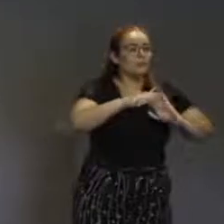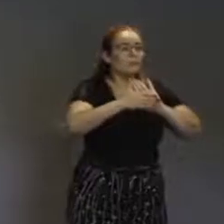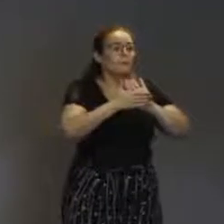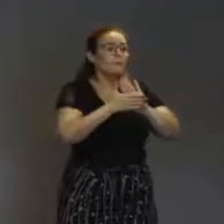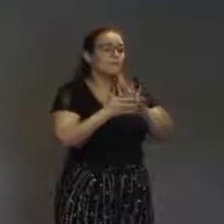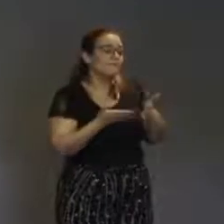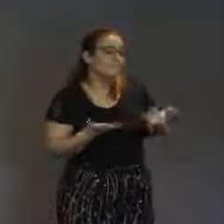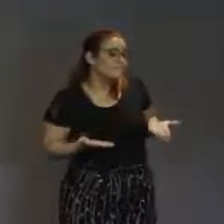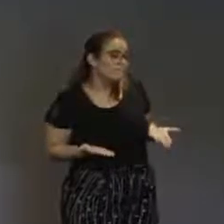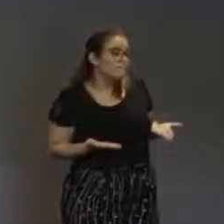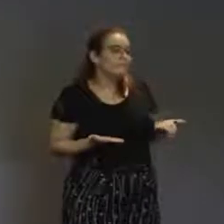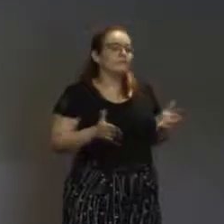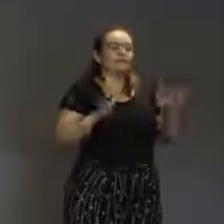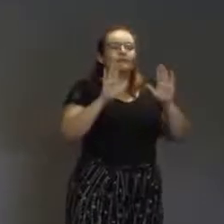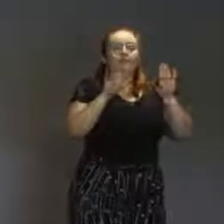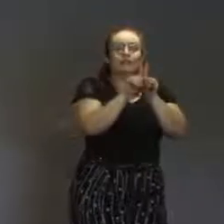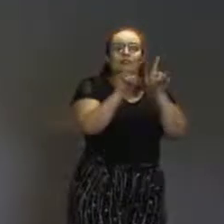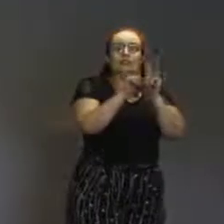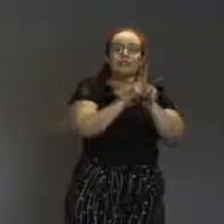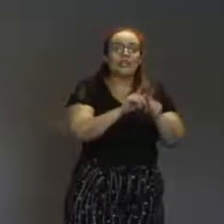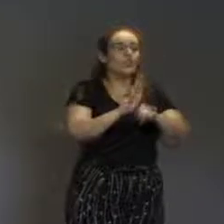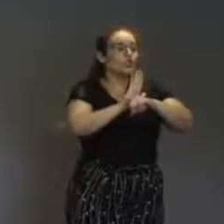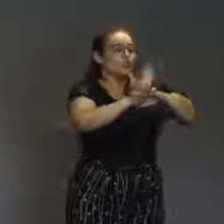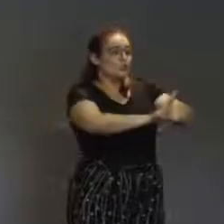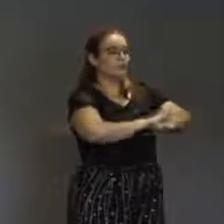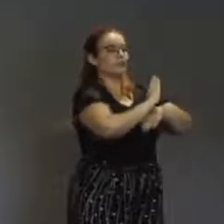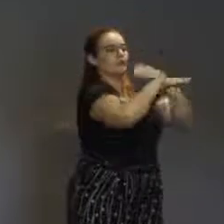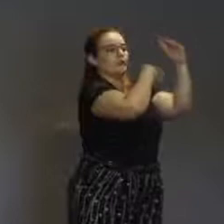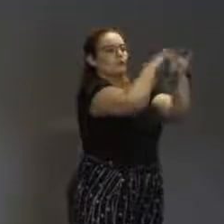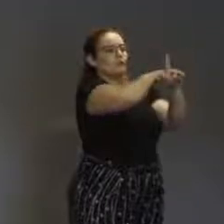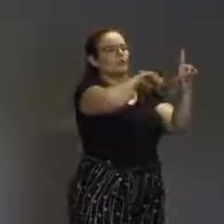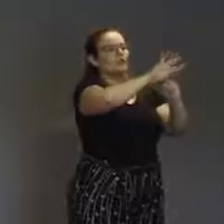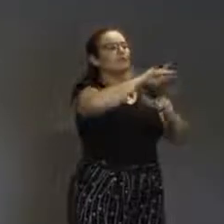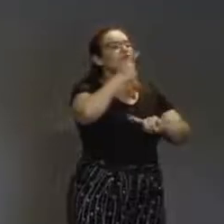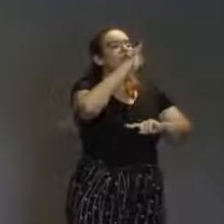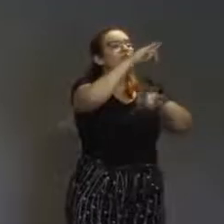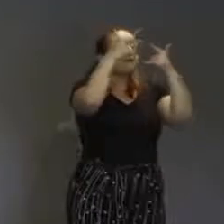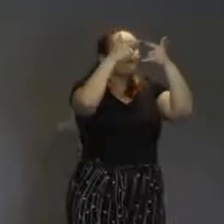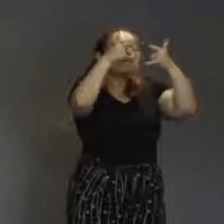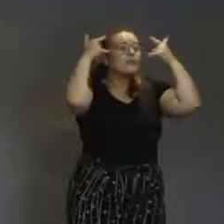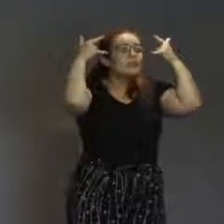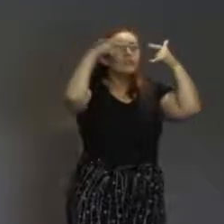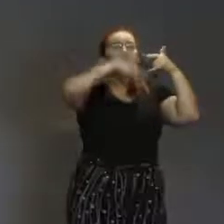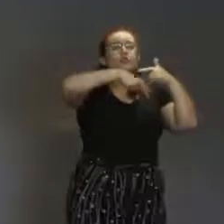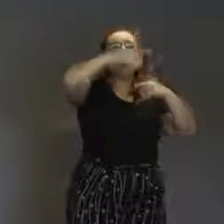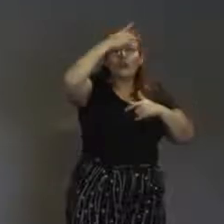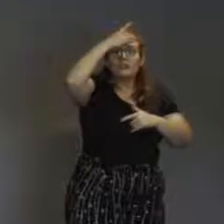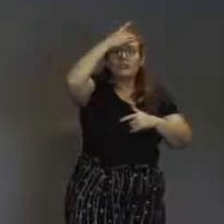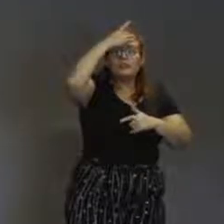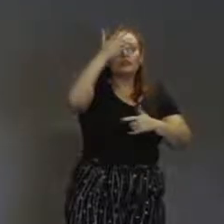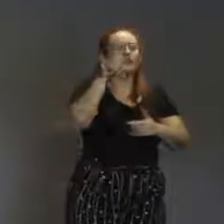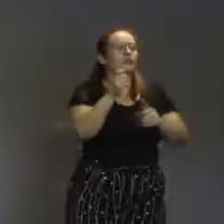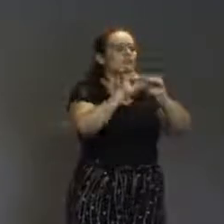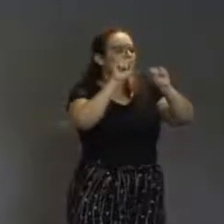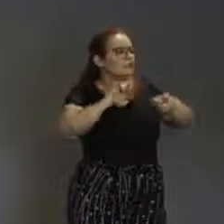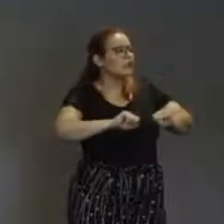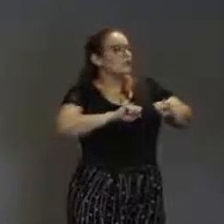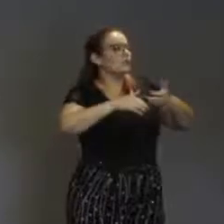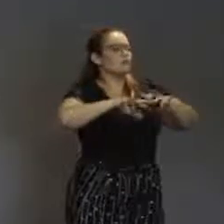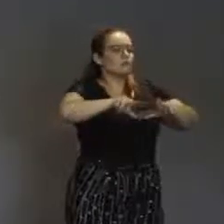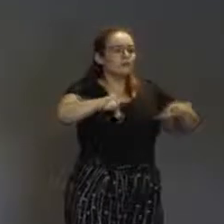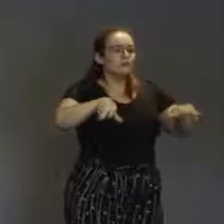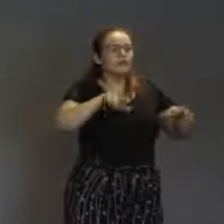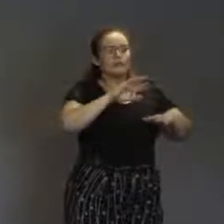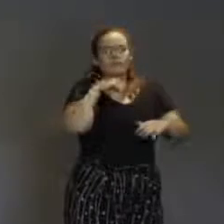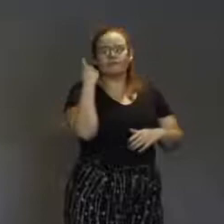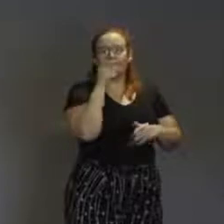ao mesmo tempo, contribuir para o desenvolvimento social. Quando a gente fala do capitalismo consciente, do sistema B, de inovações sociais, a gente também vai muito